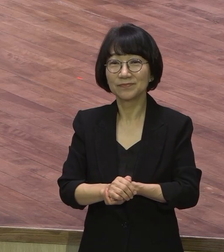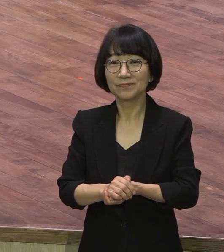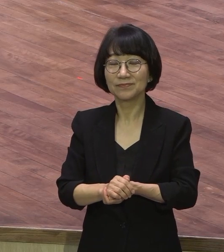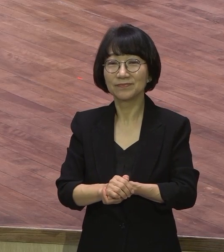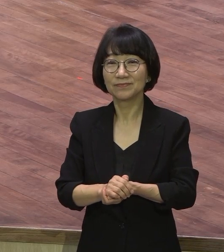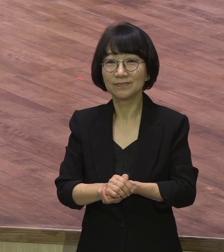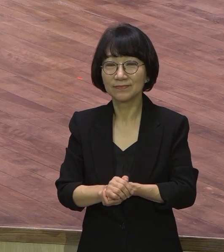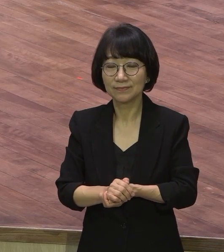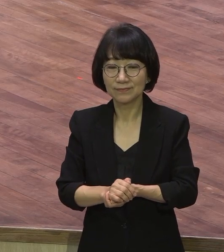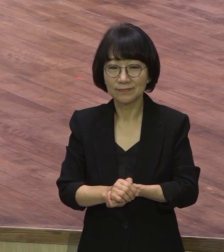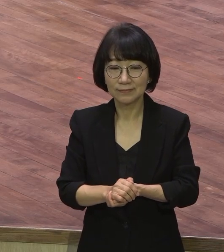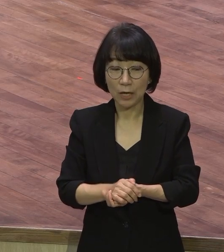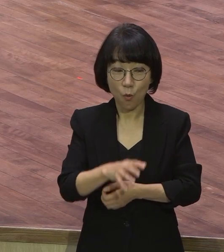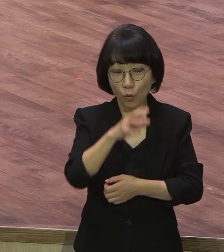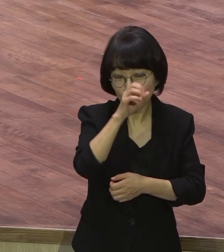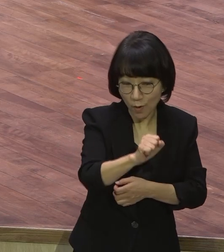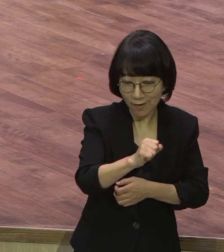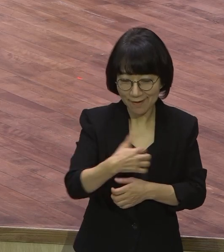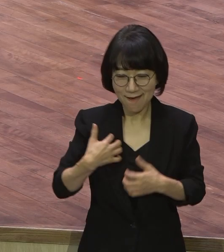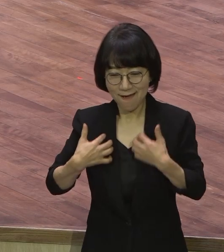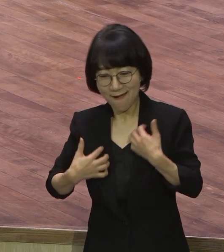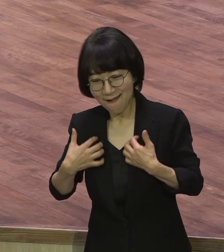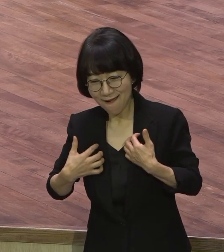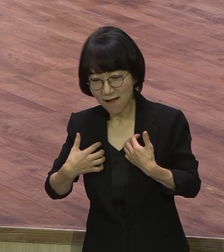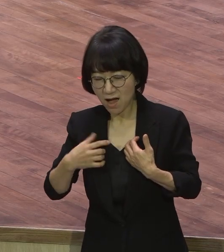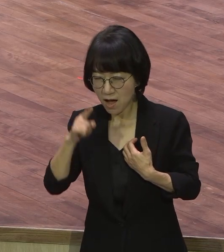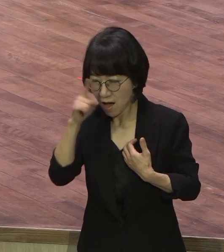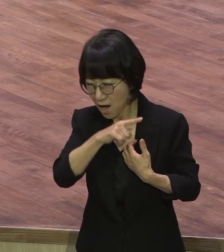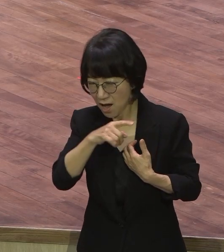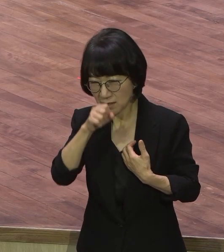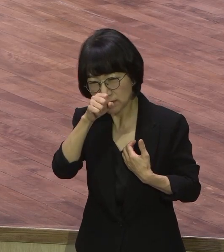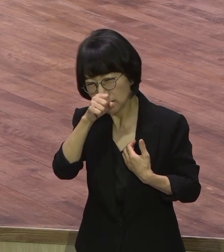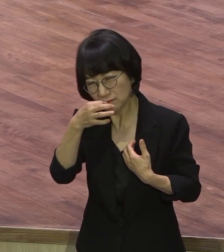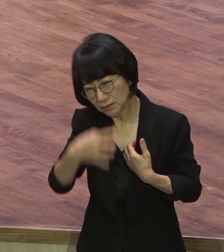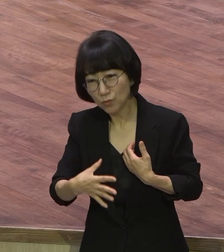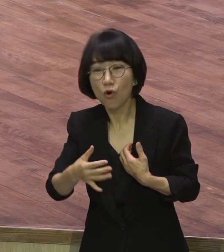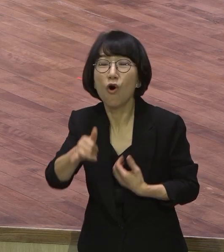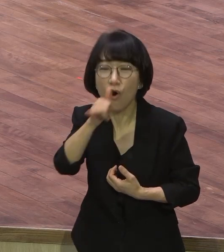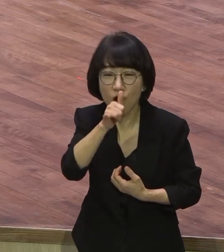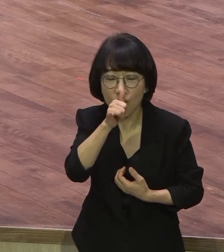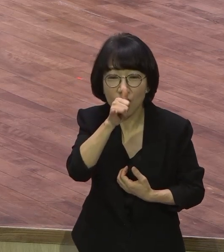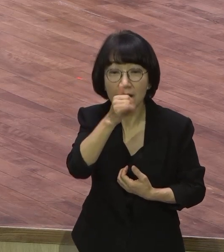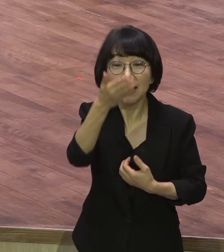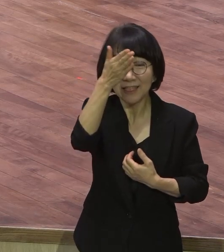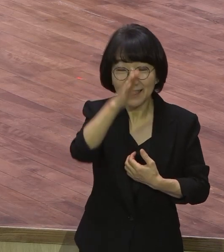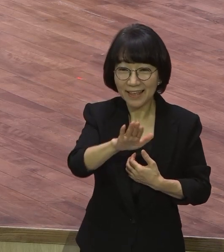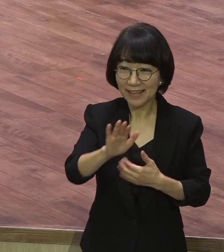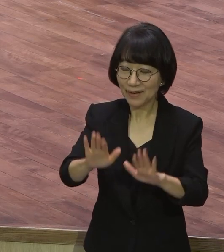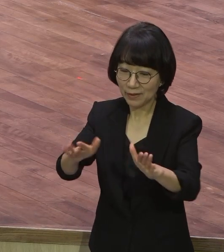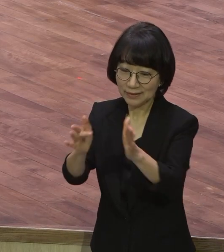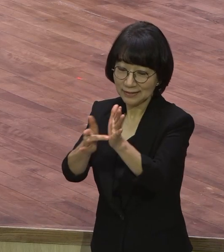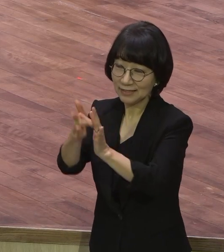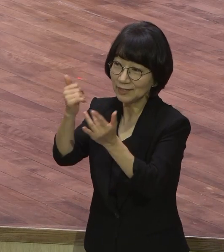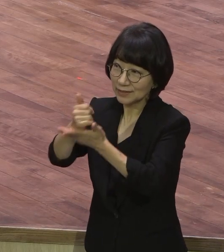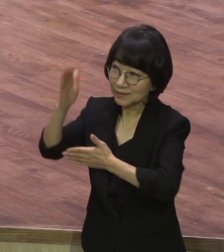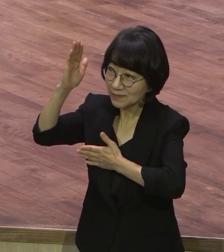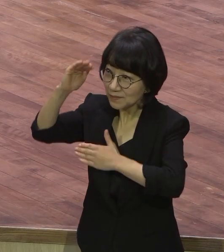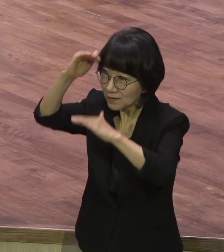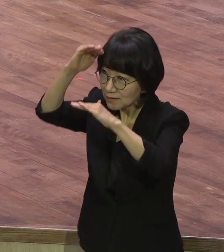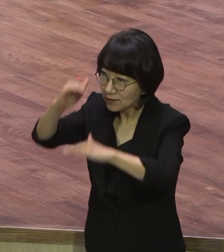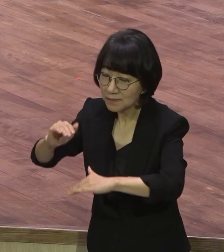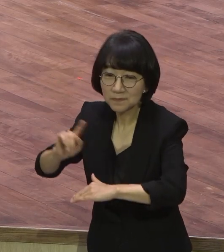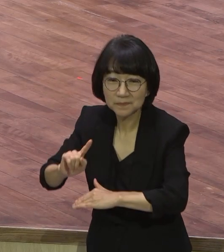다 고난은 좋은 일도 있고 나쁜 일도 생길 수 있어요. 그러나 본문을 통해서 예수님께서 말씀하시는 본질적